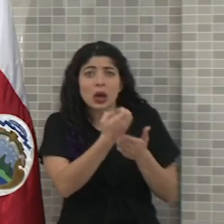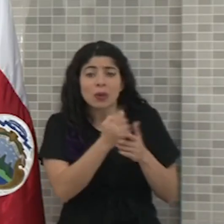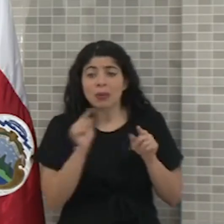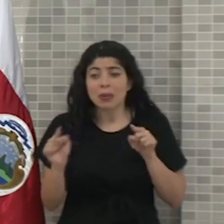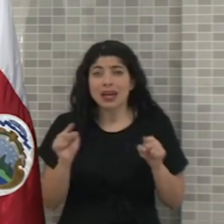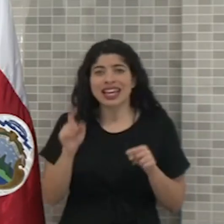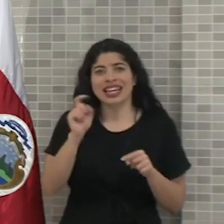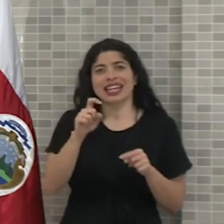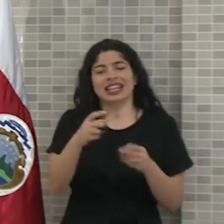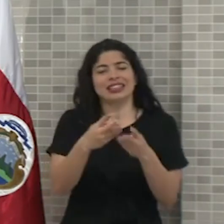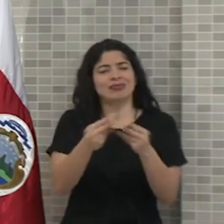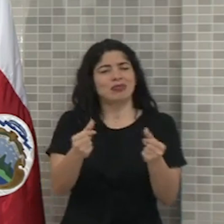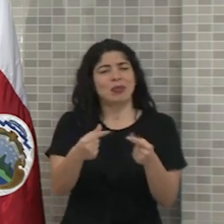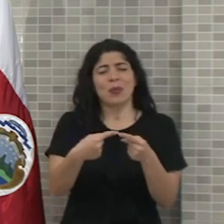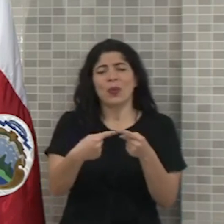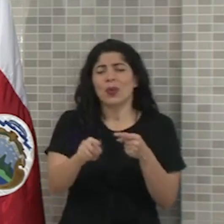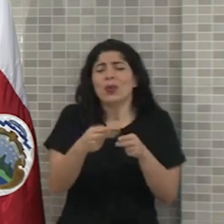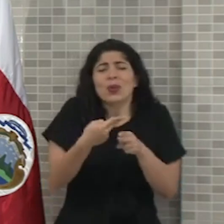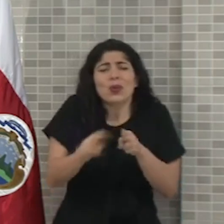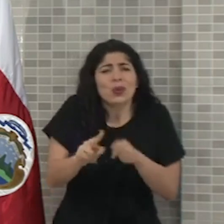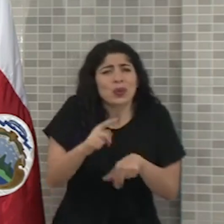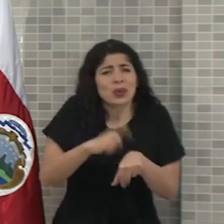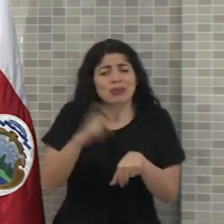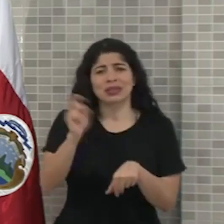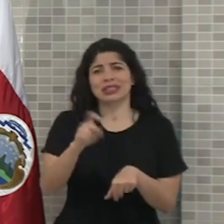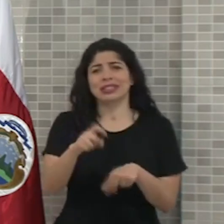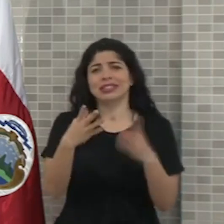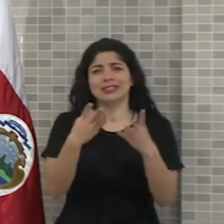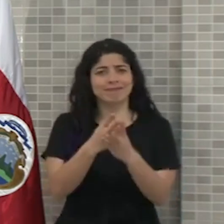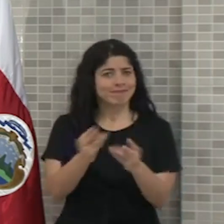que resolverlo muy pronto, en un corto plazo.